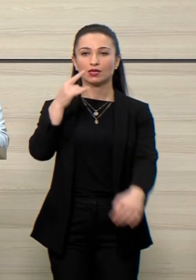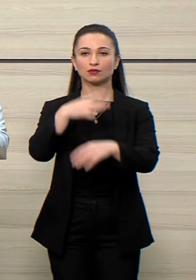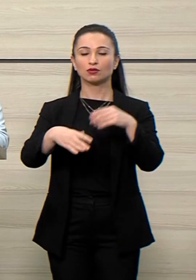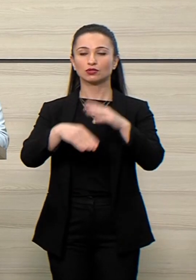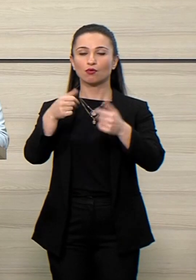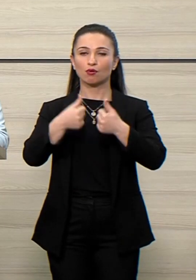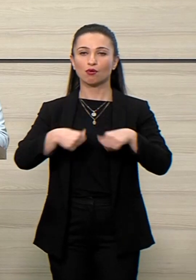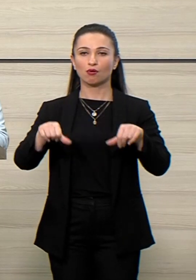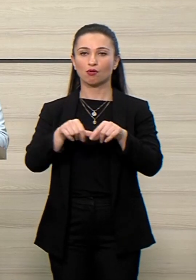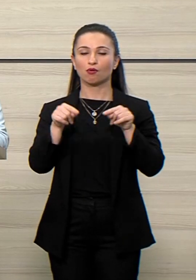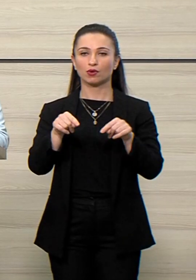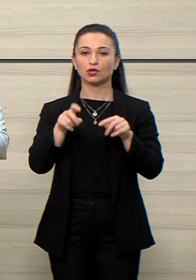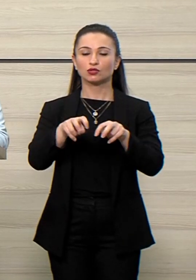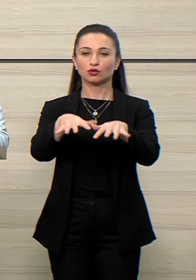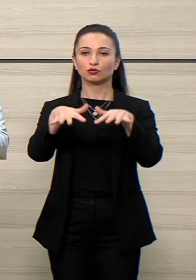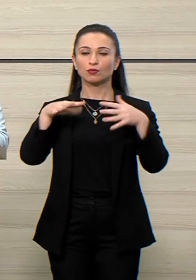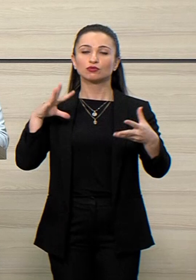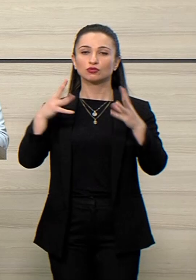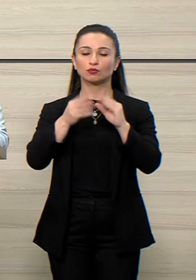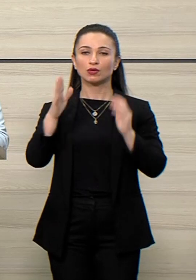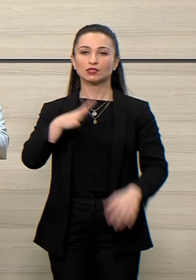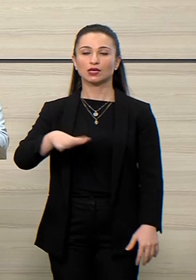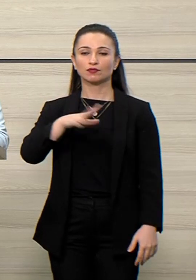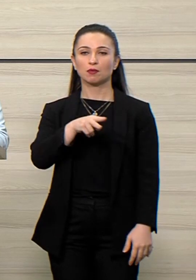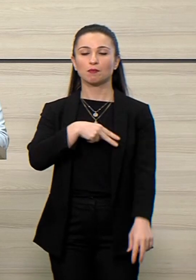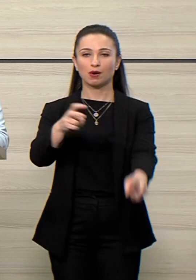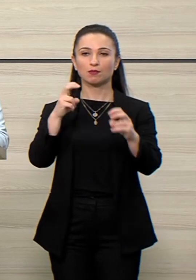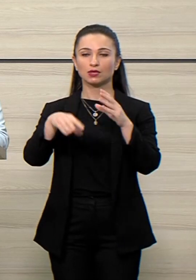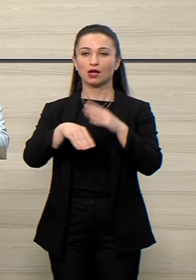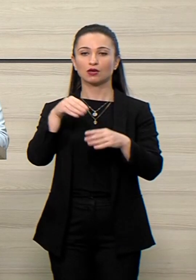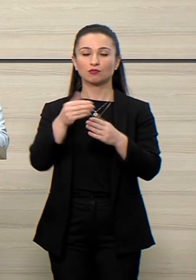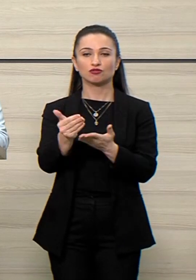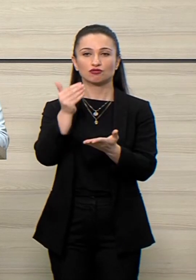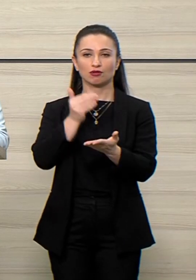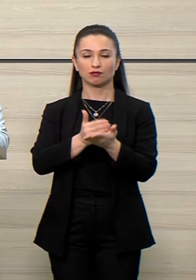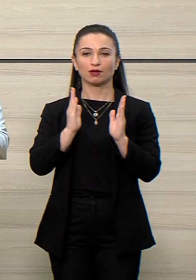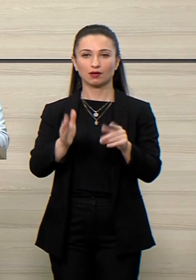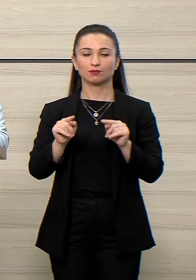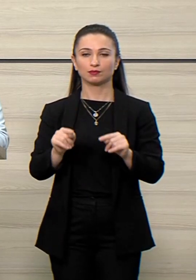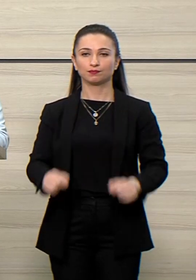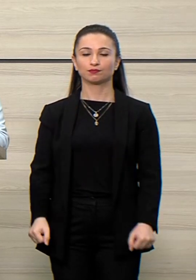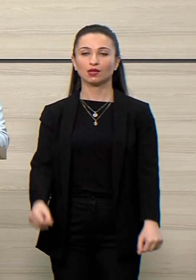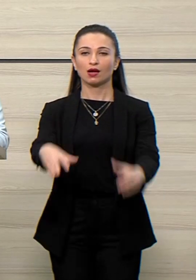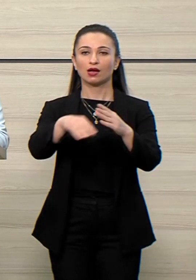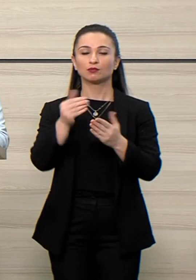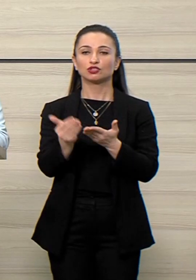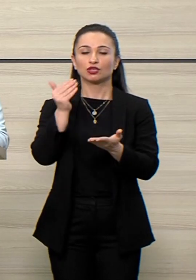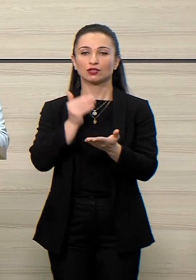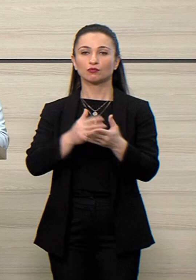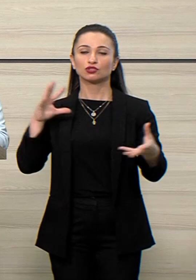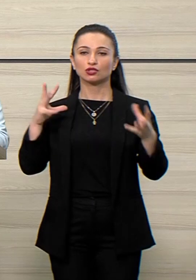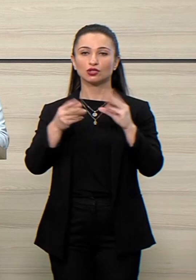ცენტრალური საარჩევნო კომისია სხდომაზე შეაჯამებს საქართველოს პარლამენტის არჩევნების შედეგებს. არჩევნების